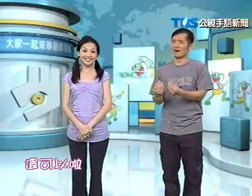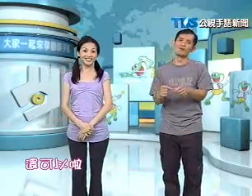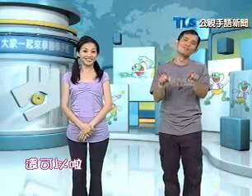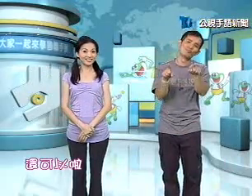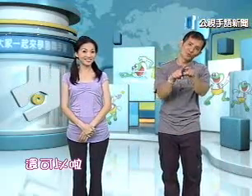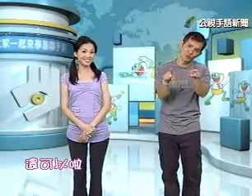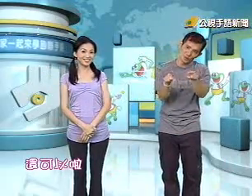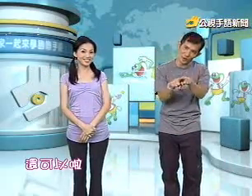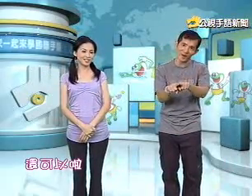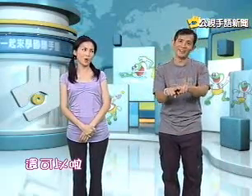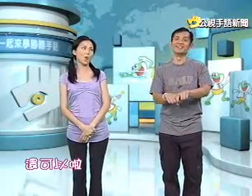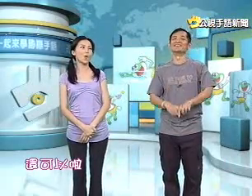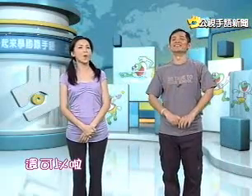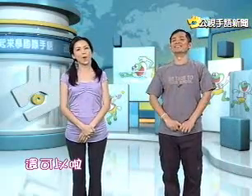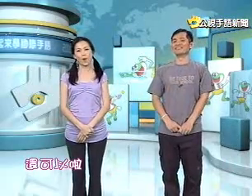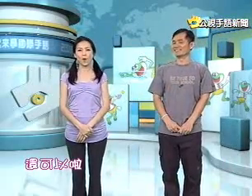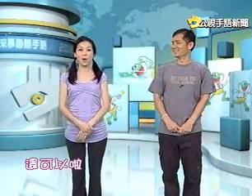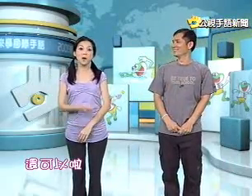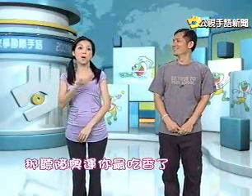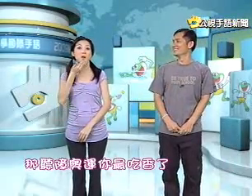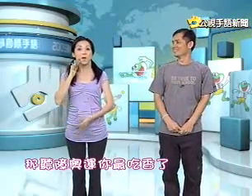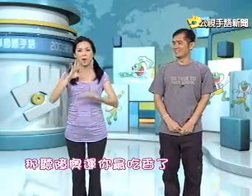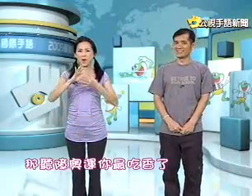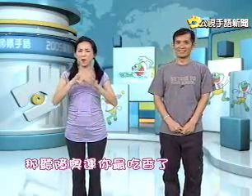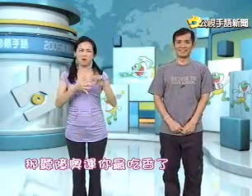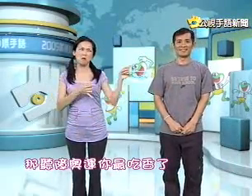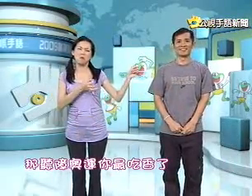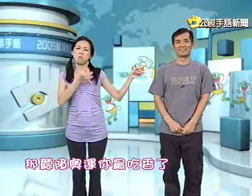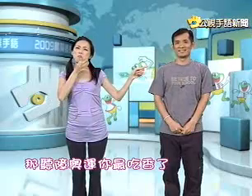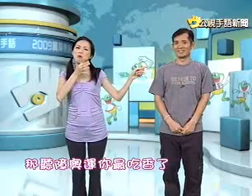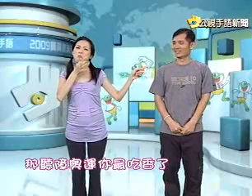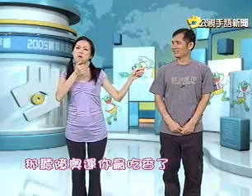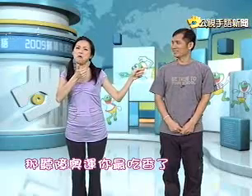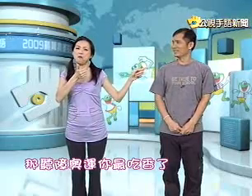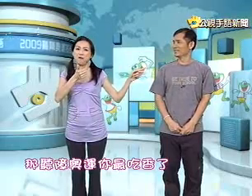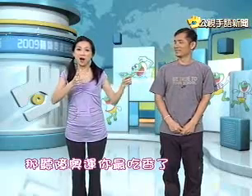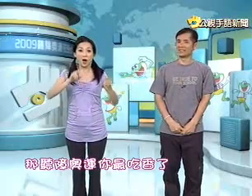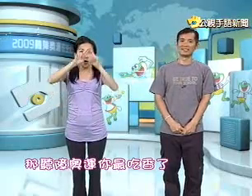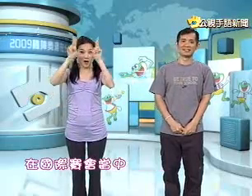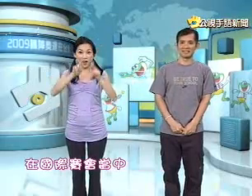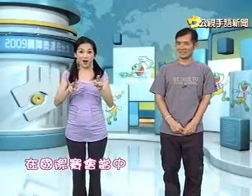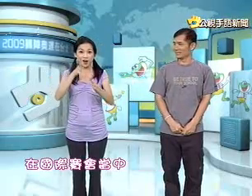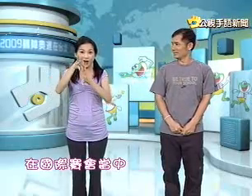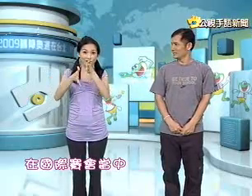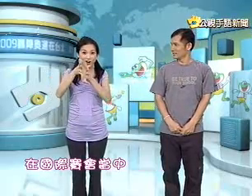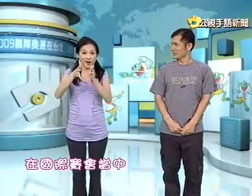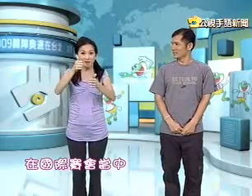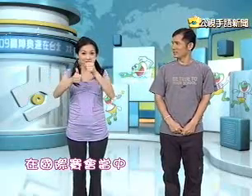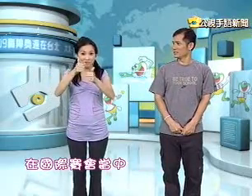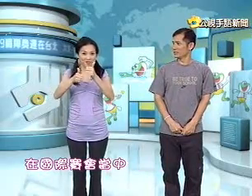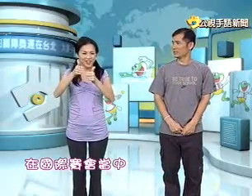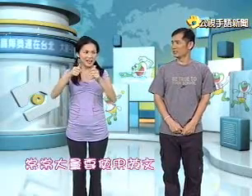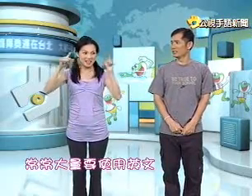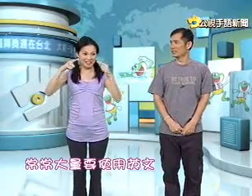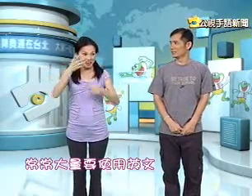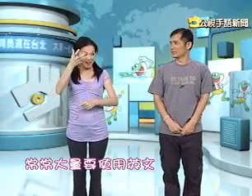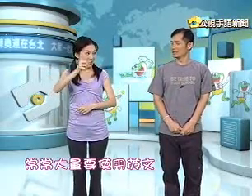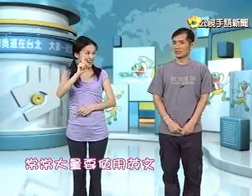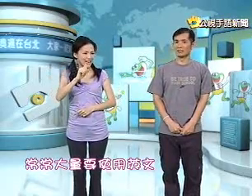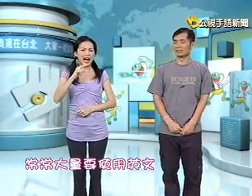啦。 哦，那听障奥运你最吃香了。在国际赛会当中常常大量要使